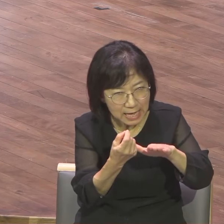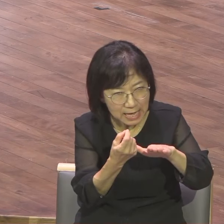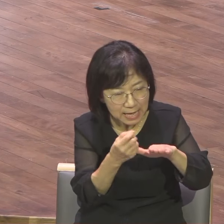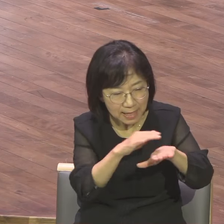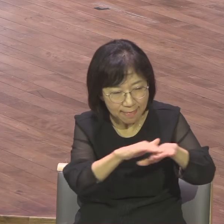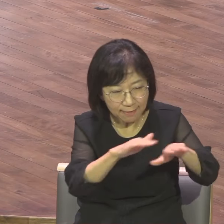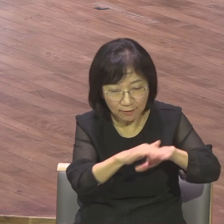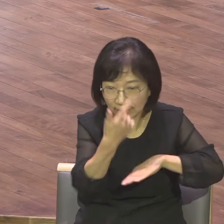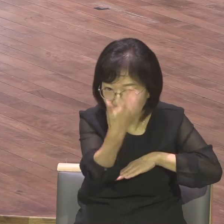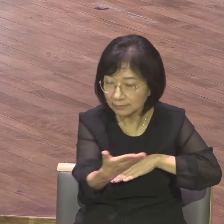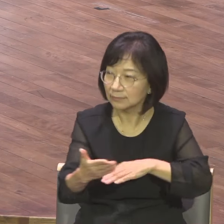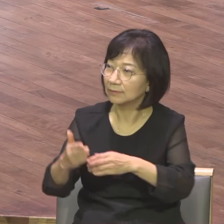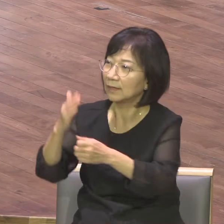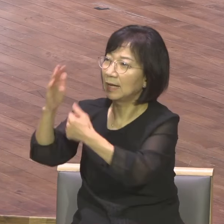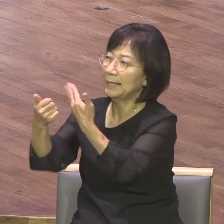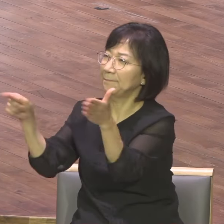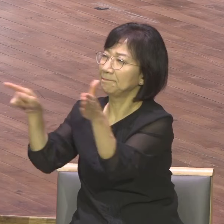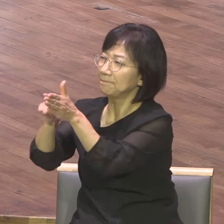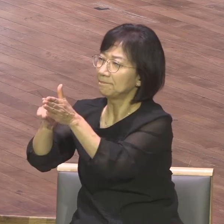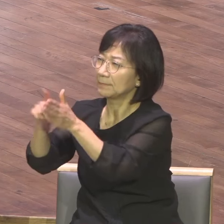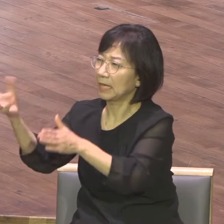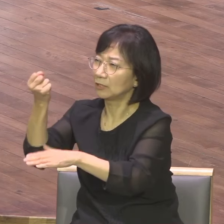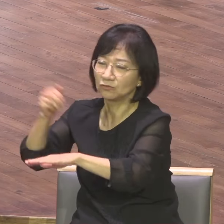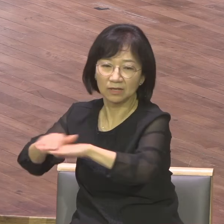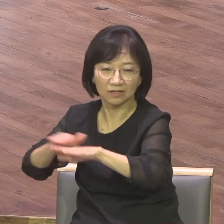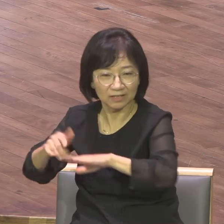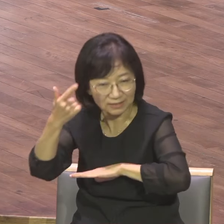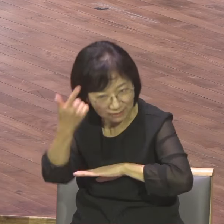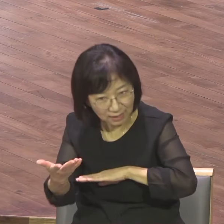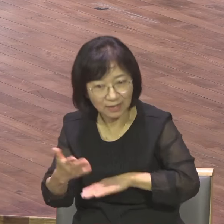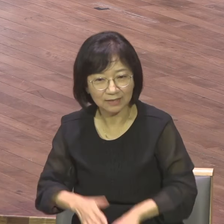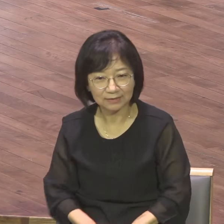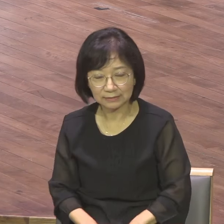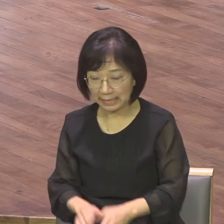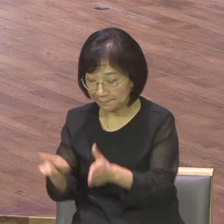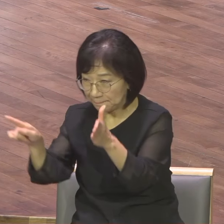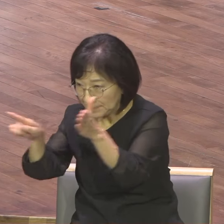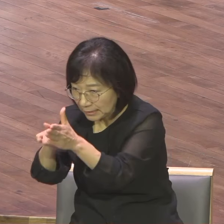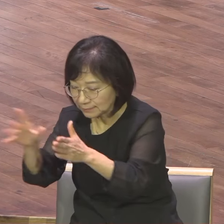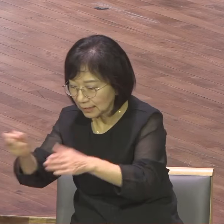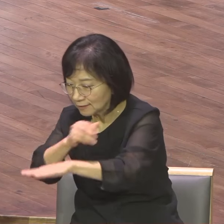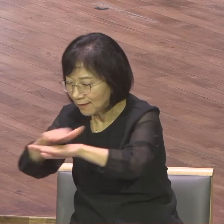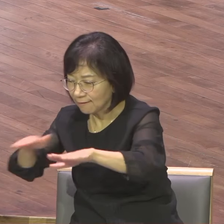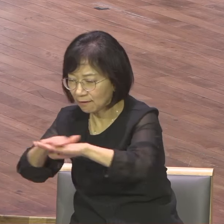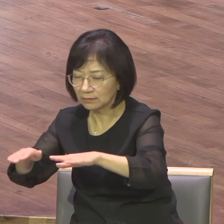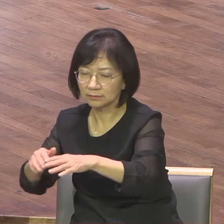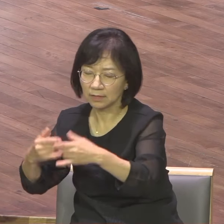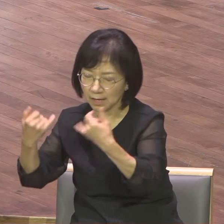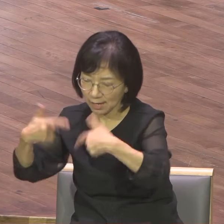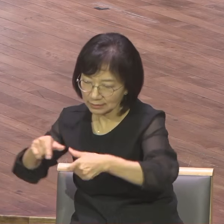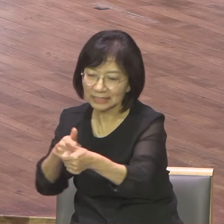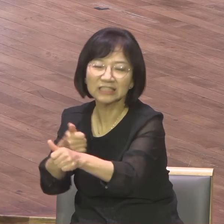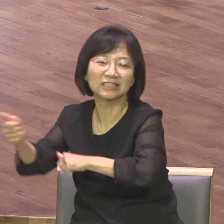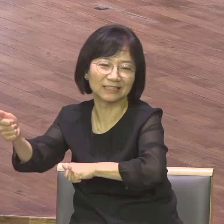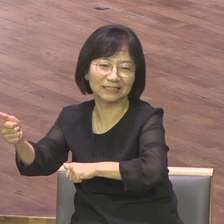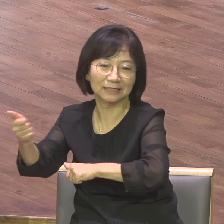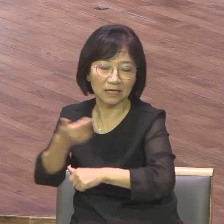믿음의 대처는 반드시 승리가 보장되어 있지만은 불신앙의 인본주의